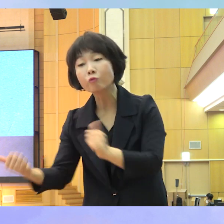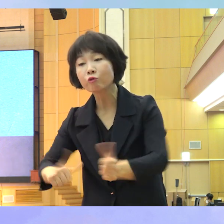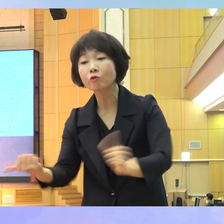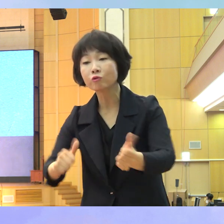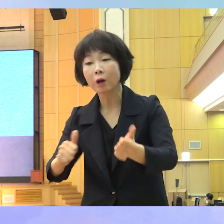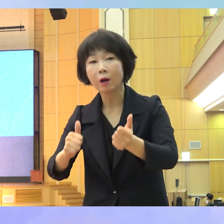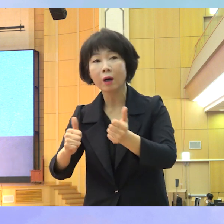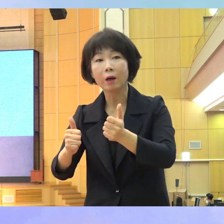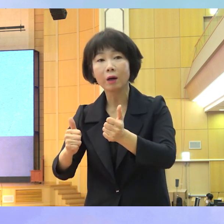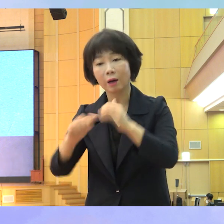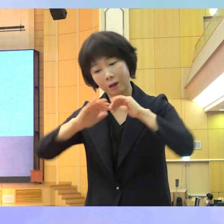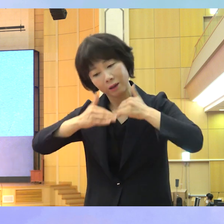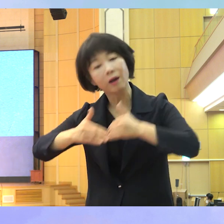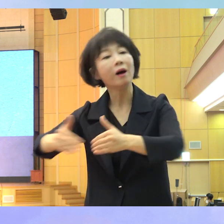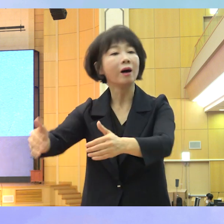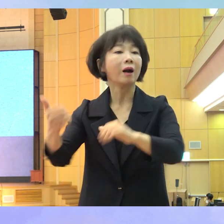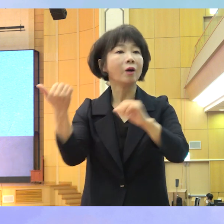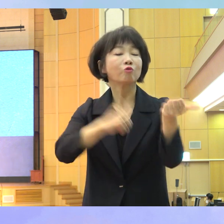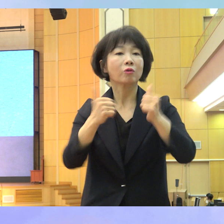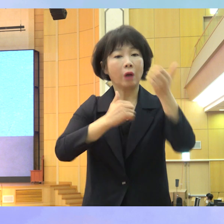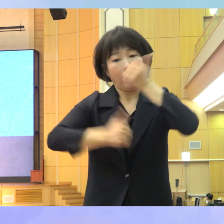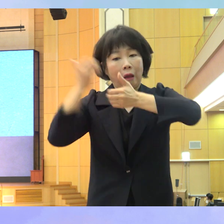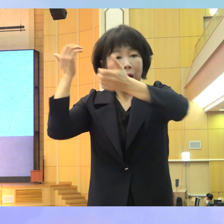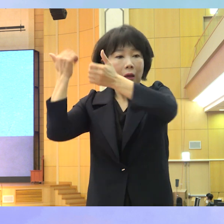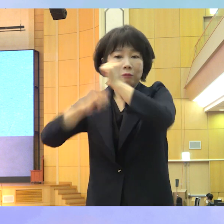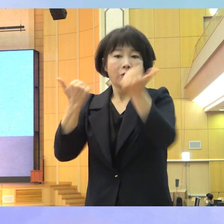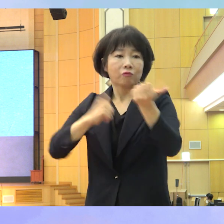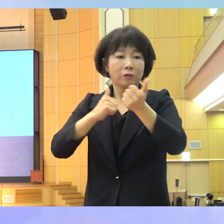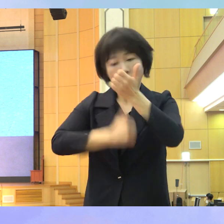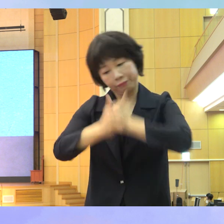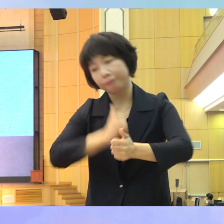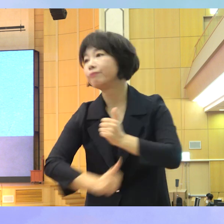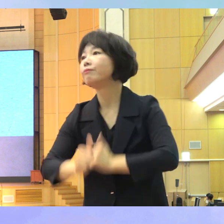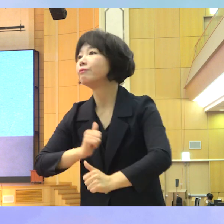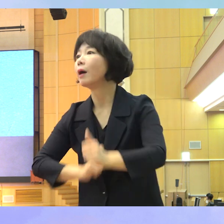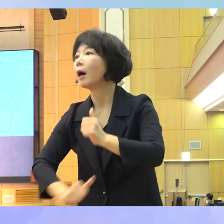죽었더라, 죽었더라, 죽었더라, 죽었더라, 죽었더라, 죽었더라.